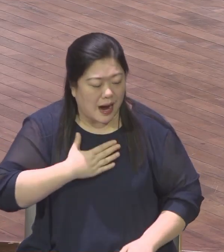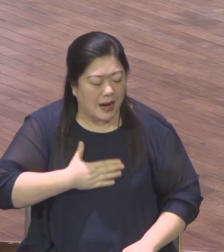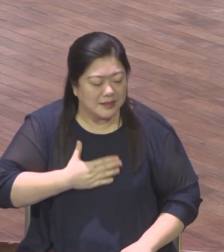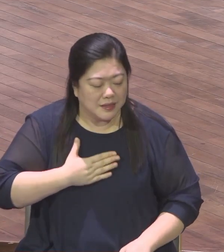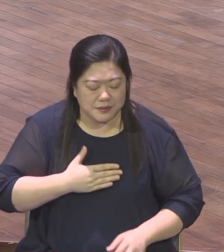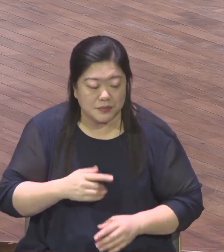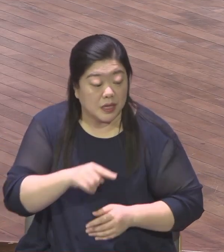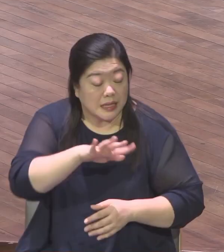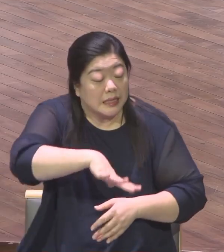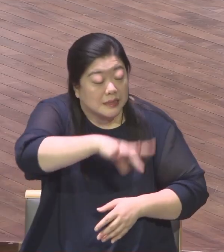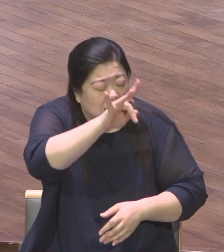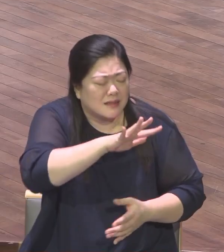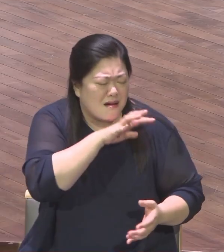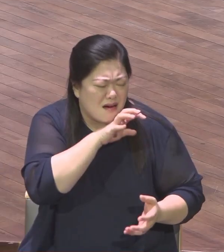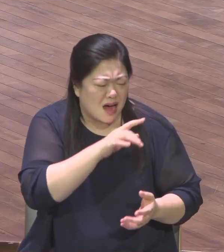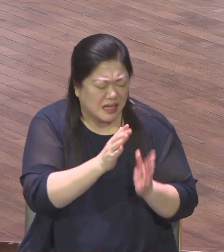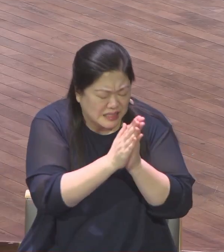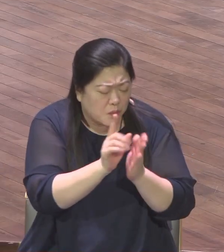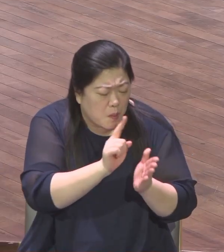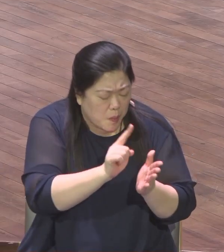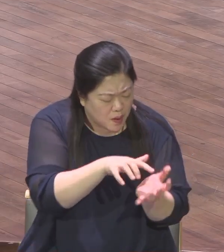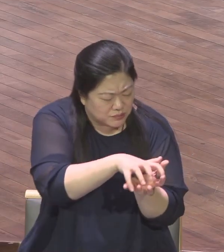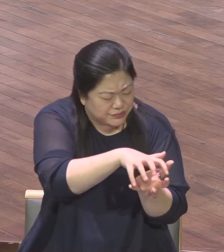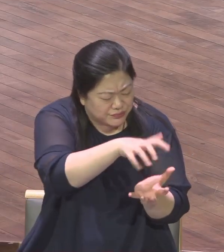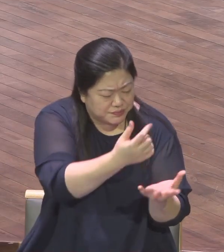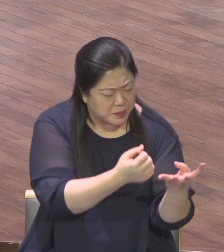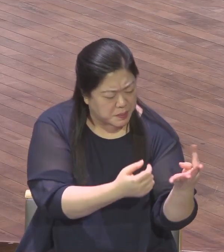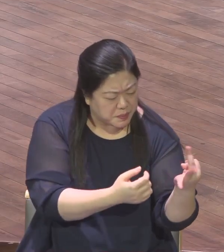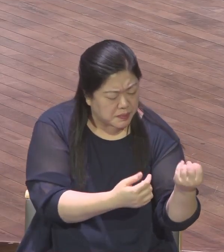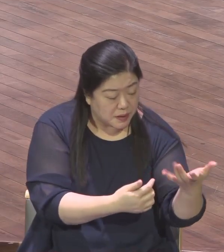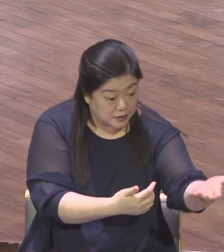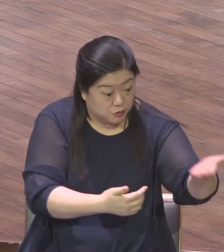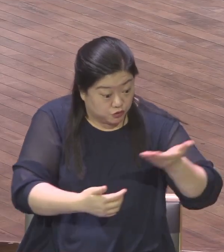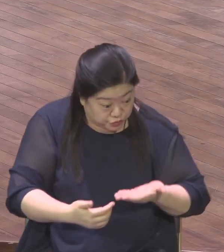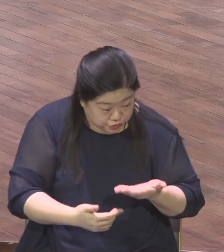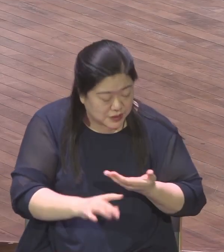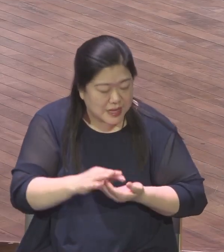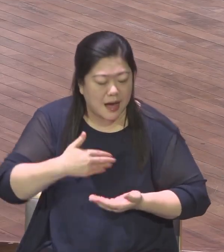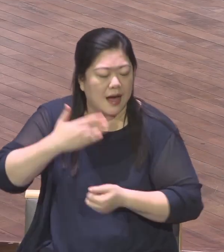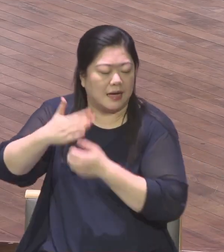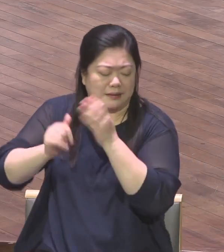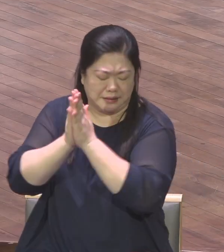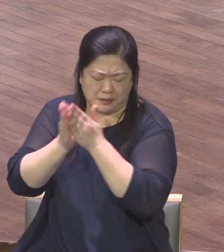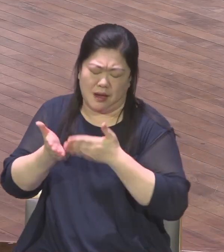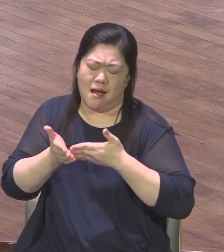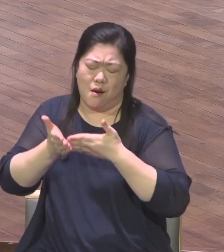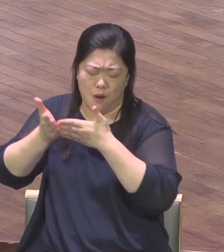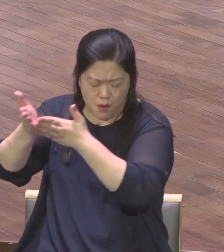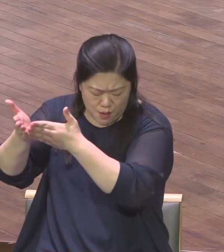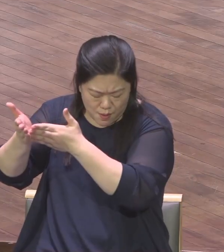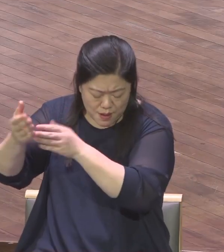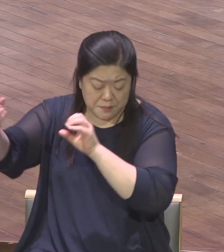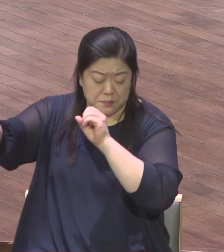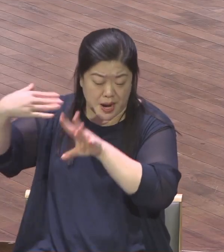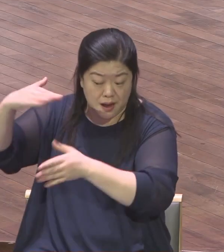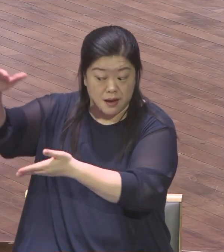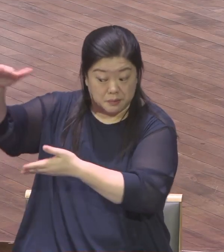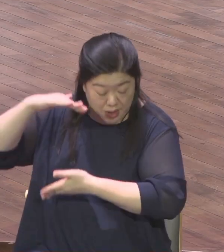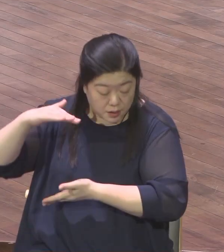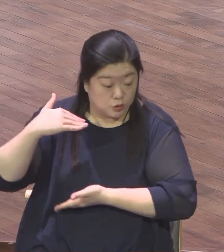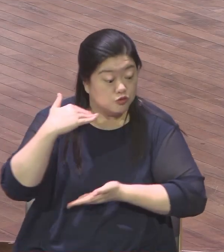내가 기도할 거니까 응답되는 대로 내가 알려줄게. 그 답변했어요. 유다